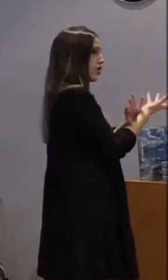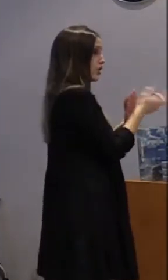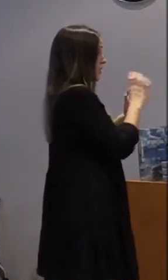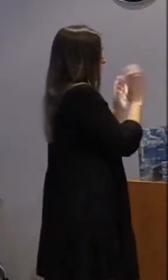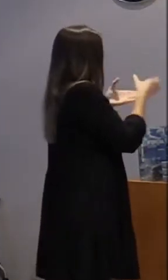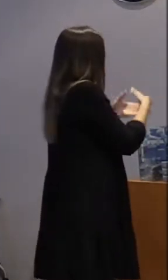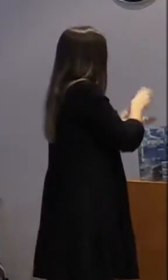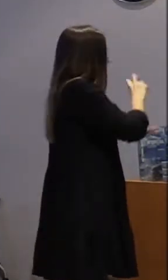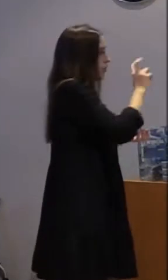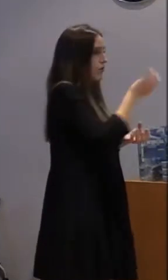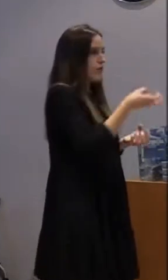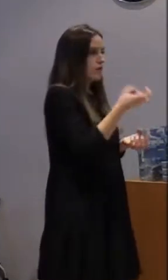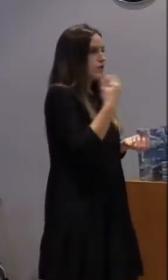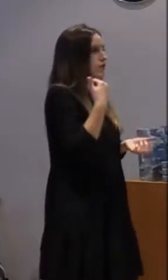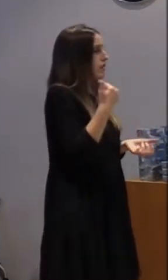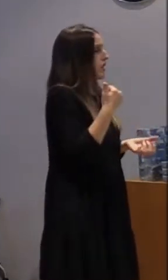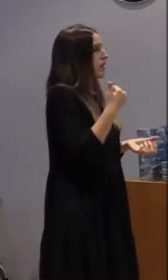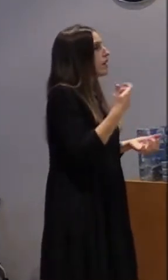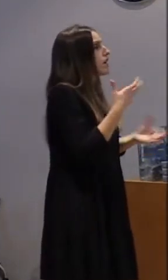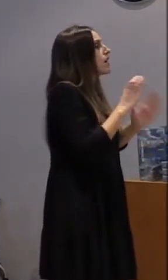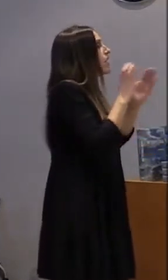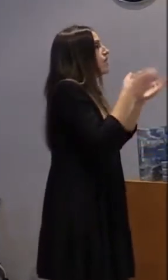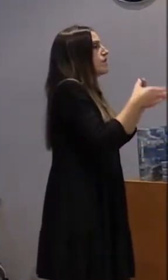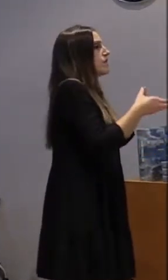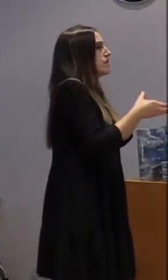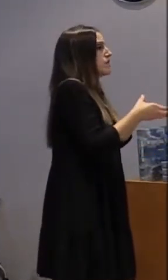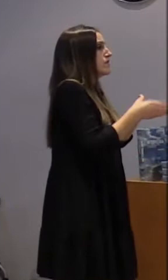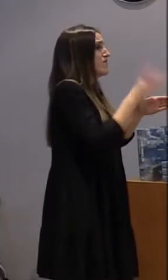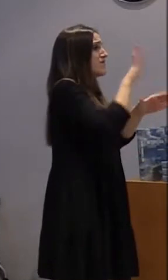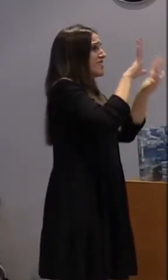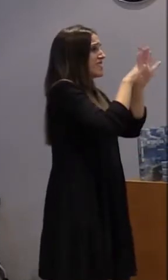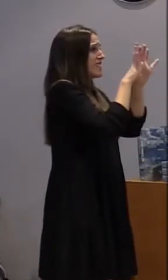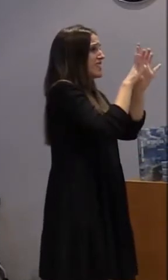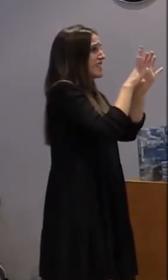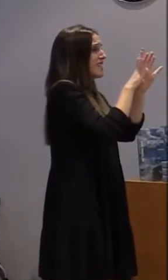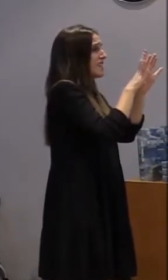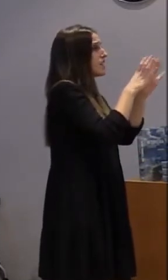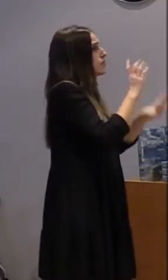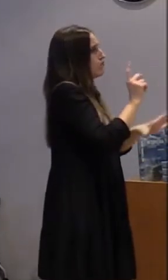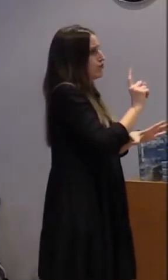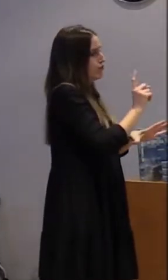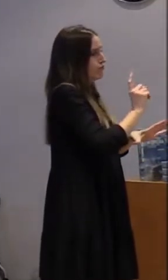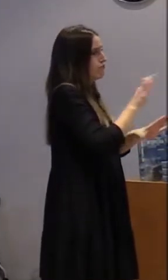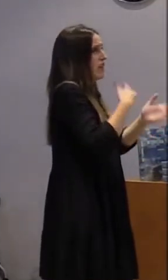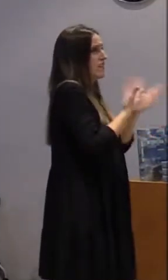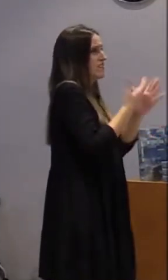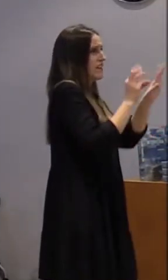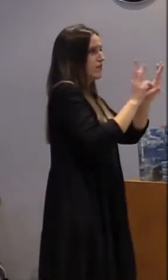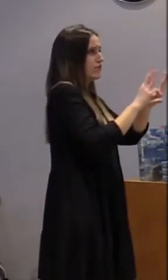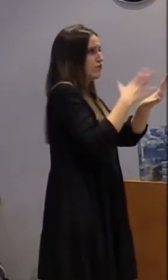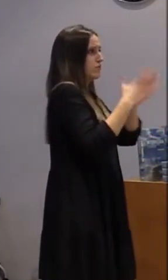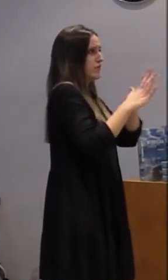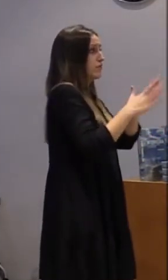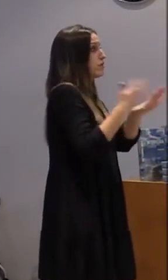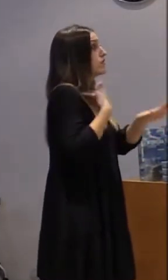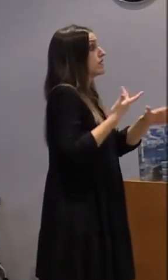a otros, él no llegó a calificar los 10 géneros, pero creo que calificó hasta 8. Lo ilustraba